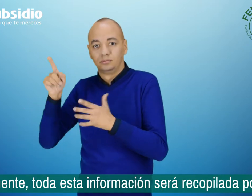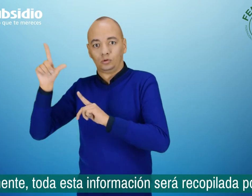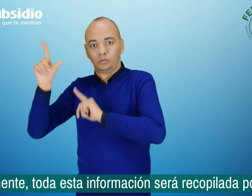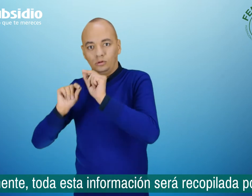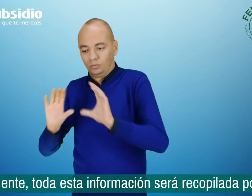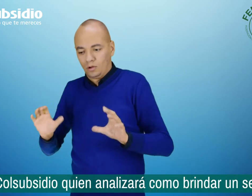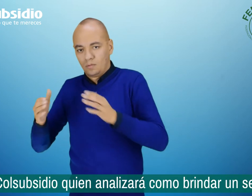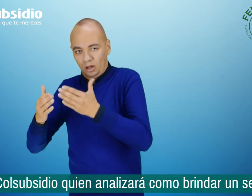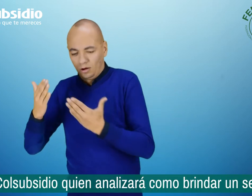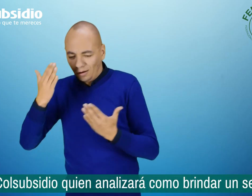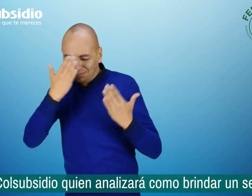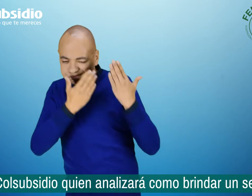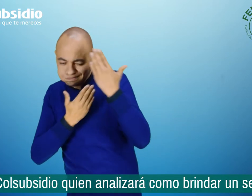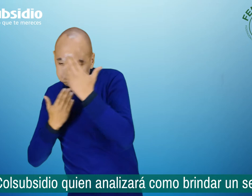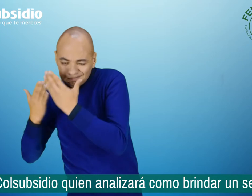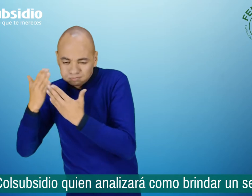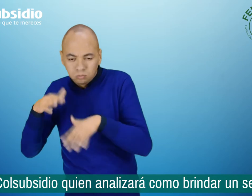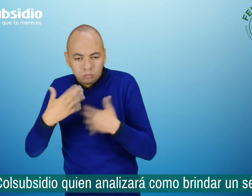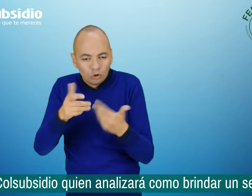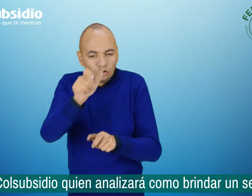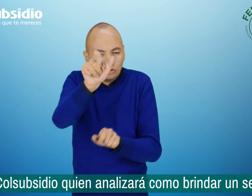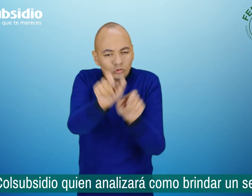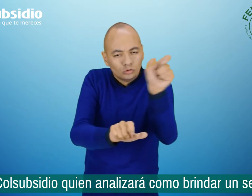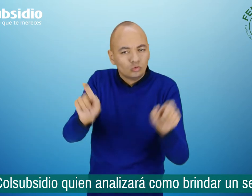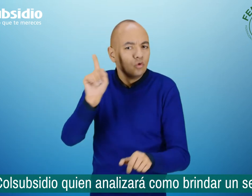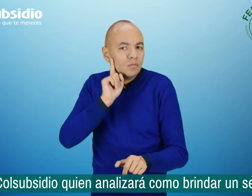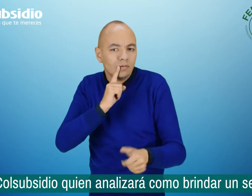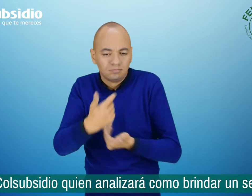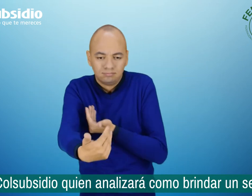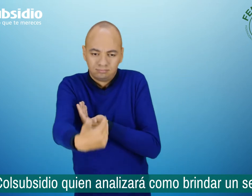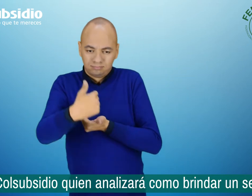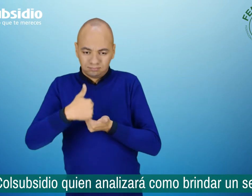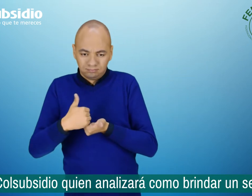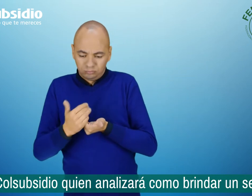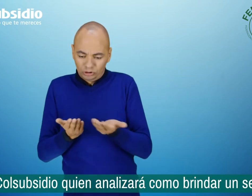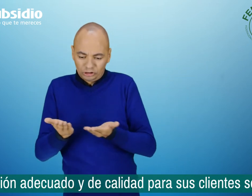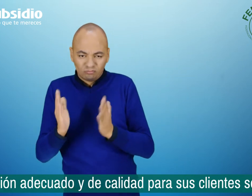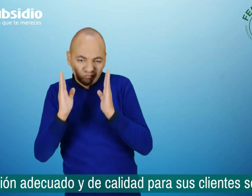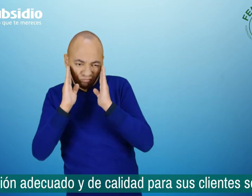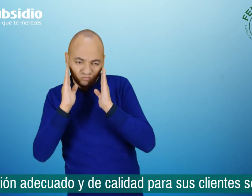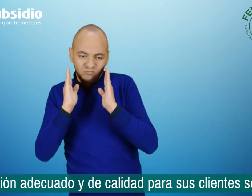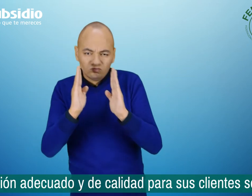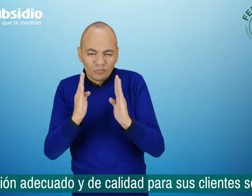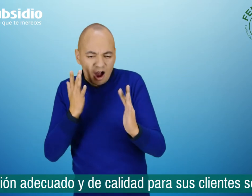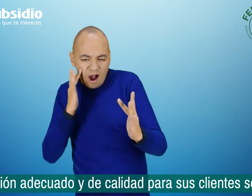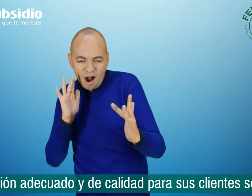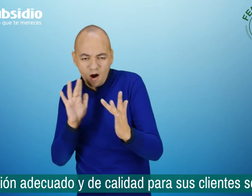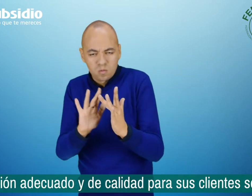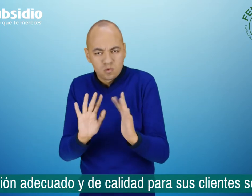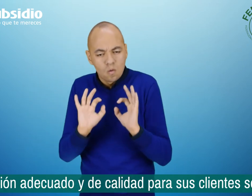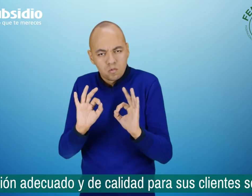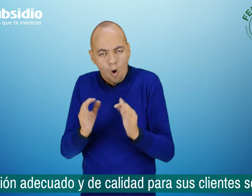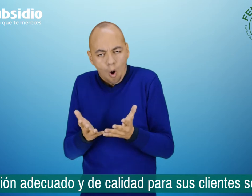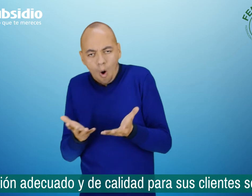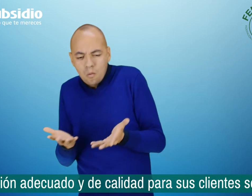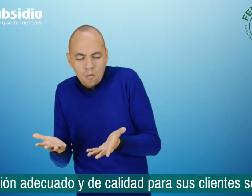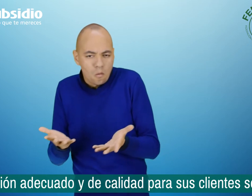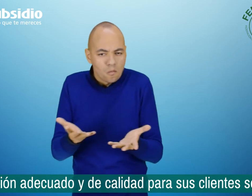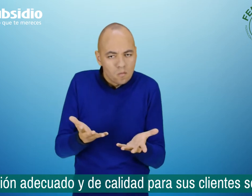recopilada por el equipo ColSubsidio, quien analizará cómo brindar un servicio de atención adecuado y de calidad para sus clientes sordos,